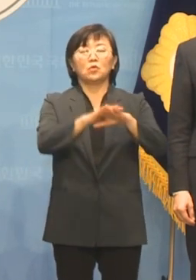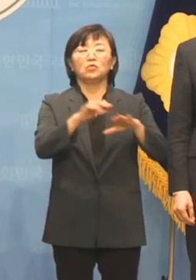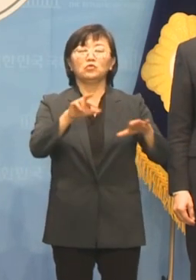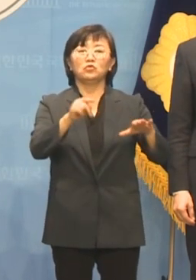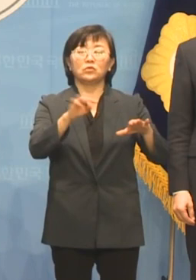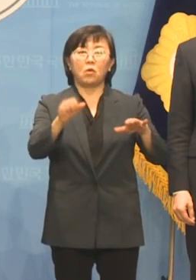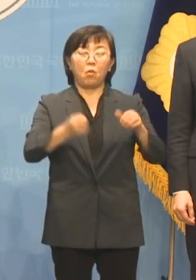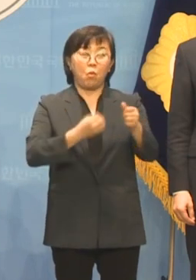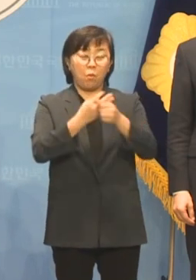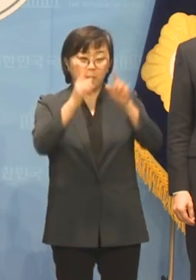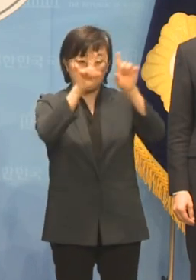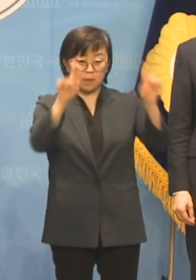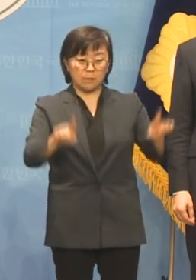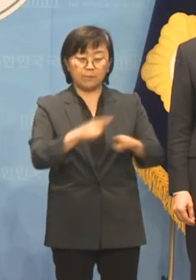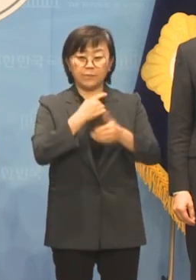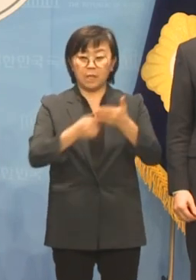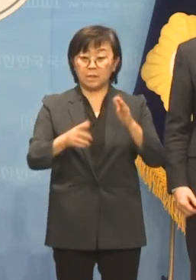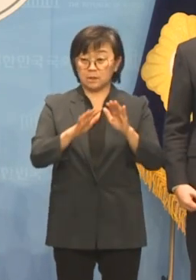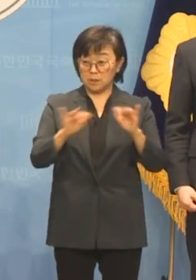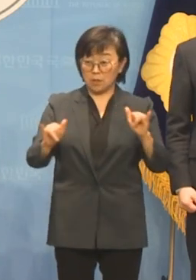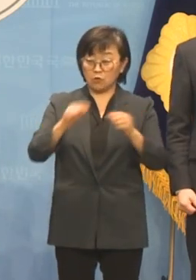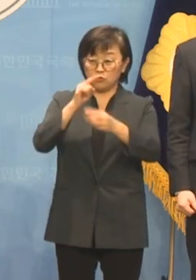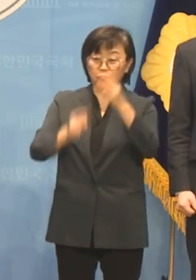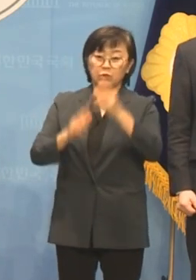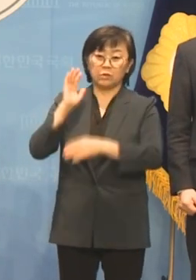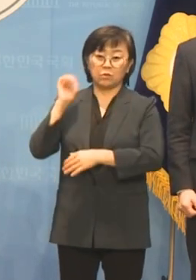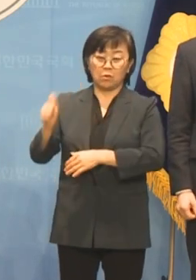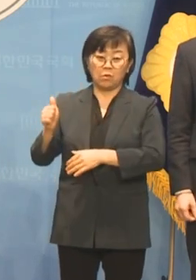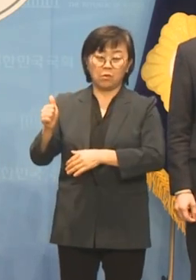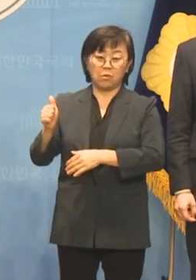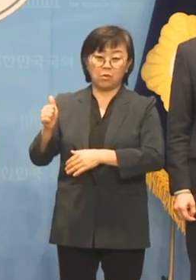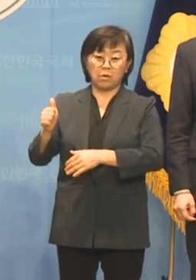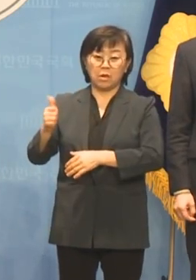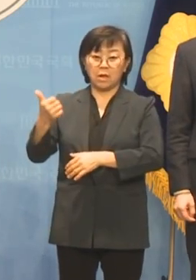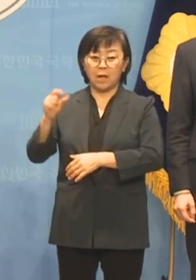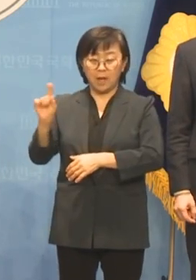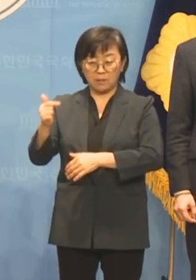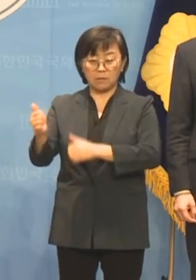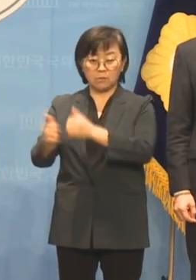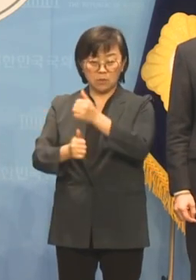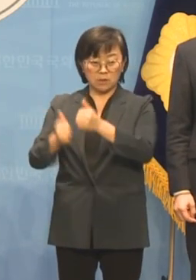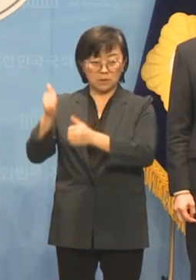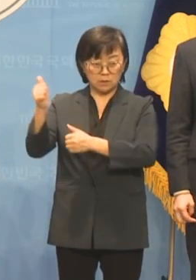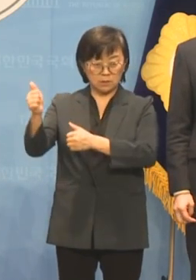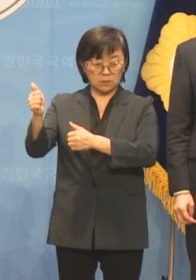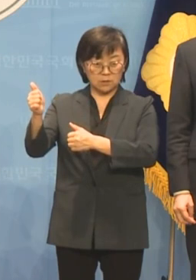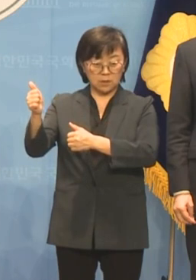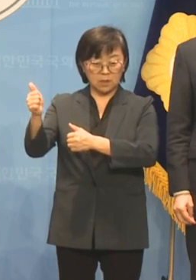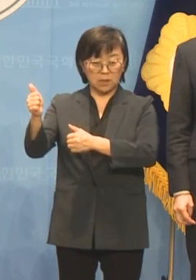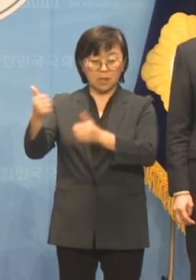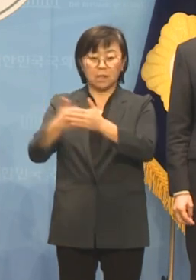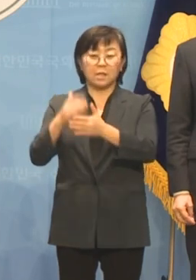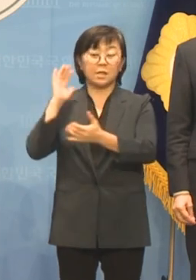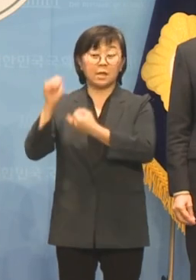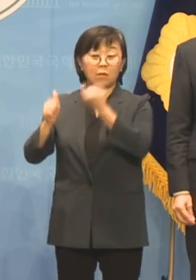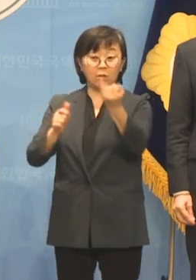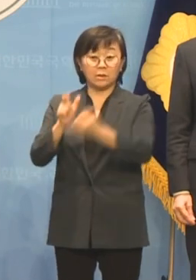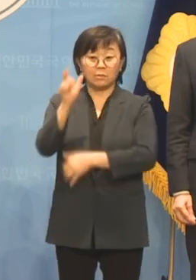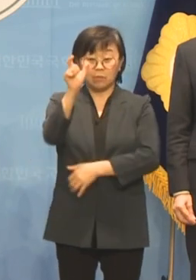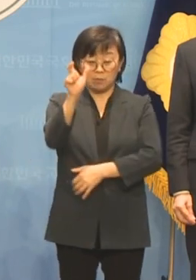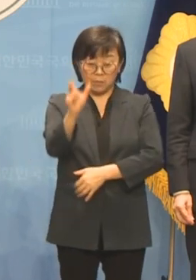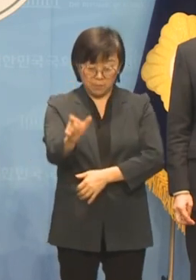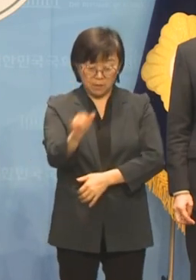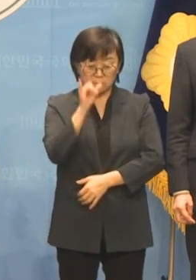손준성 고발장에는 피해자로 윤석열 대통령과 한동훈 위원장, 김건희 여사가 적시되어